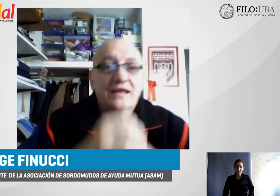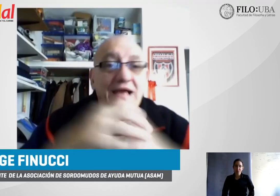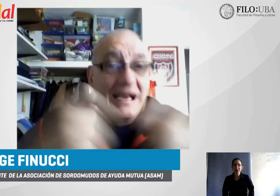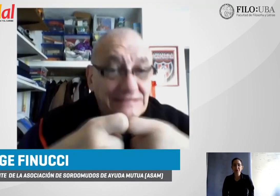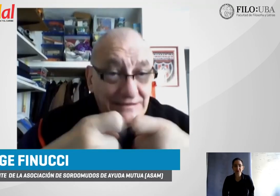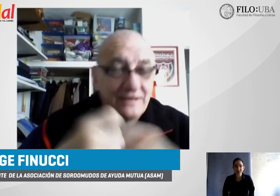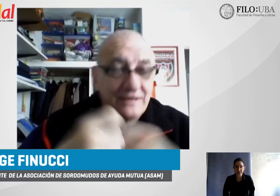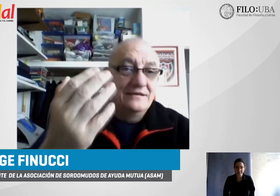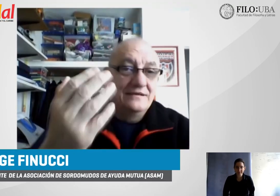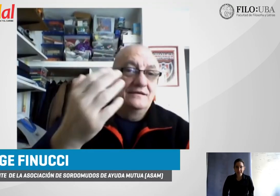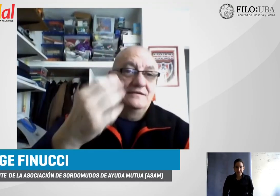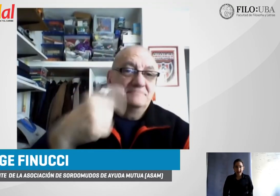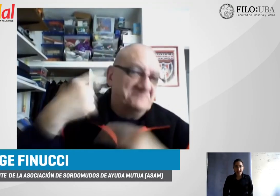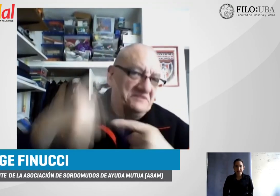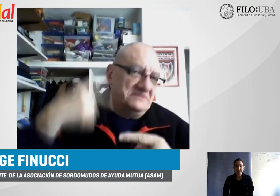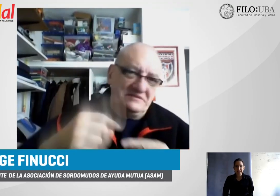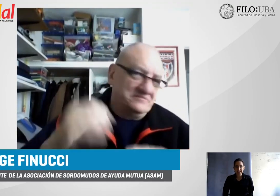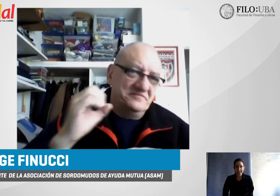Sí, cómo no. Bueno, les voy a contar.